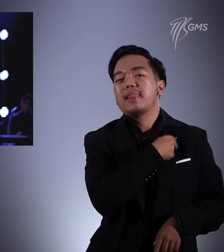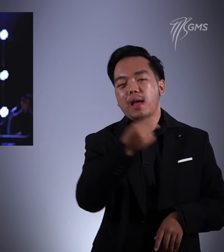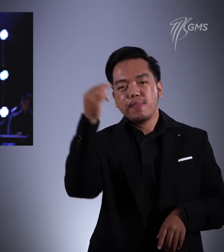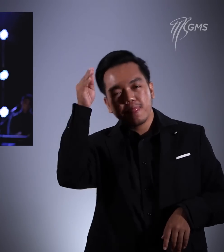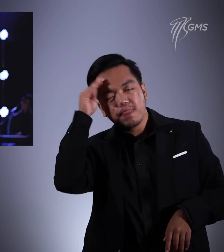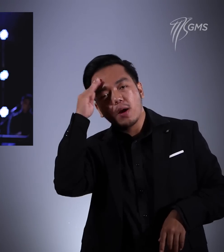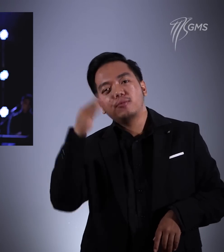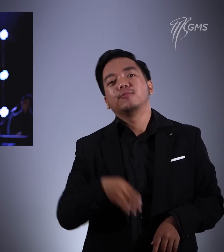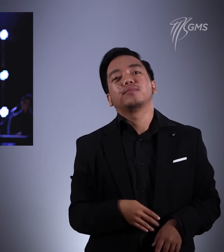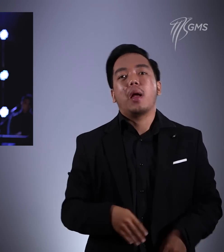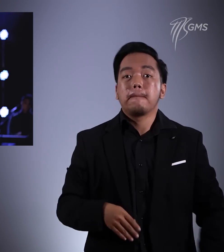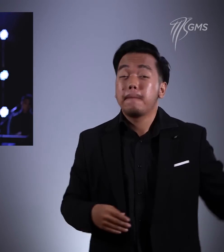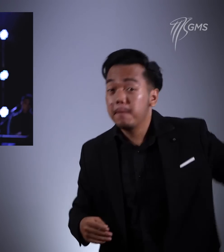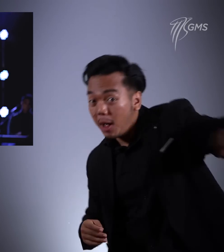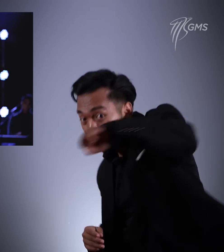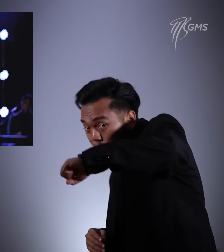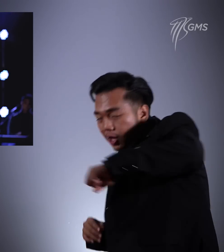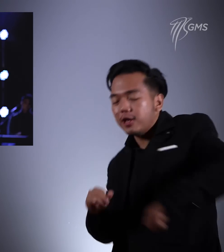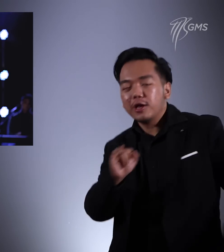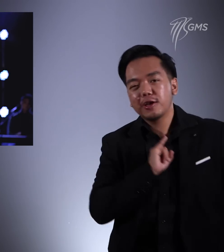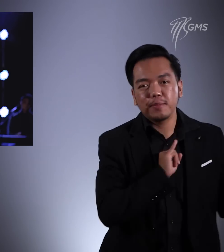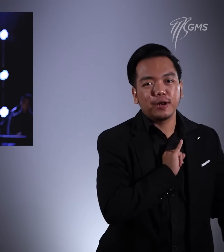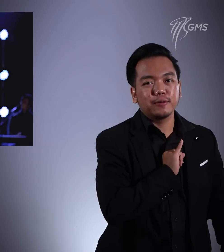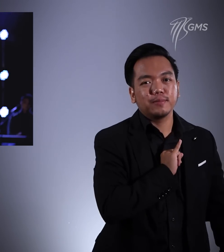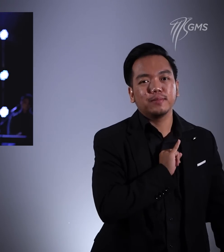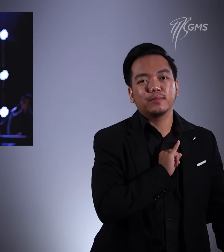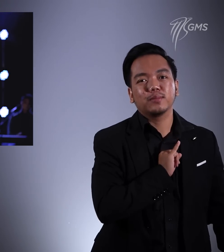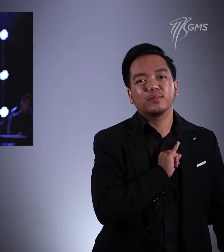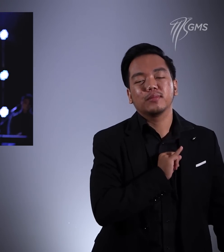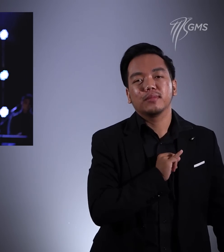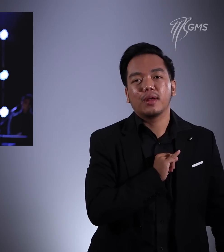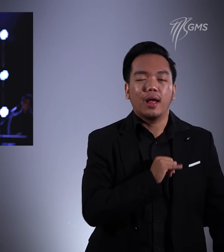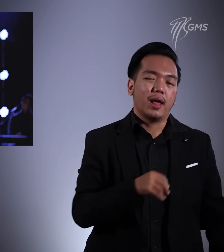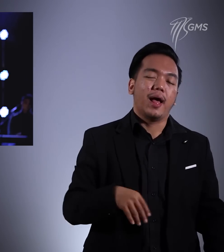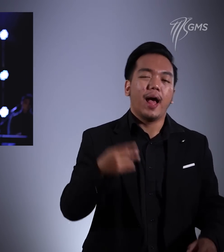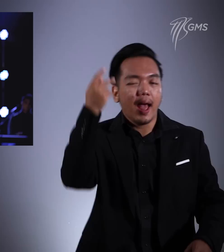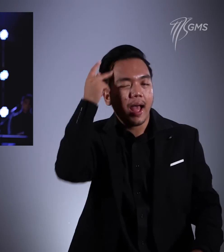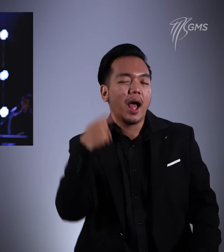ya? Dijelaskan di Habakuk. Kalau baca Alkitab itu perjanjian lama baru itu saling melengkapi.